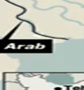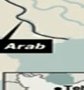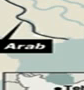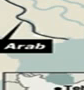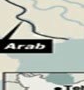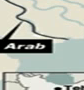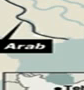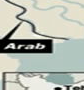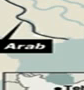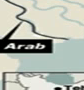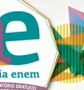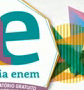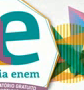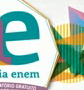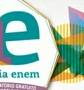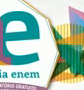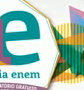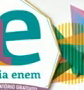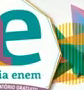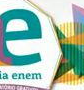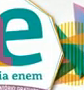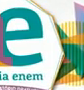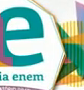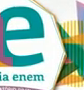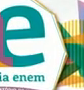arranjar um dinheirinho, mas o América disse não.